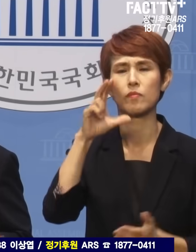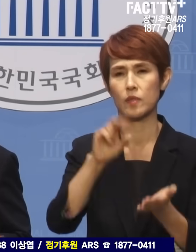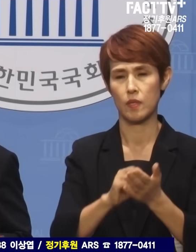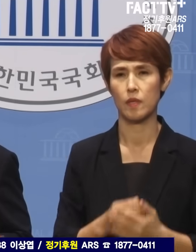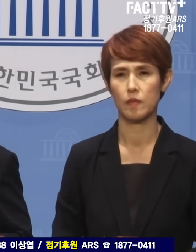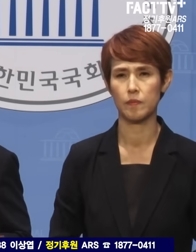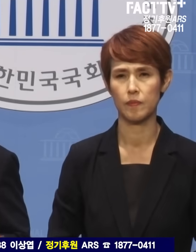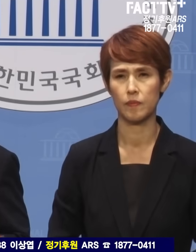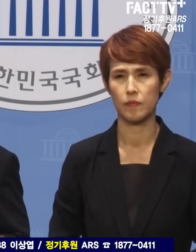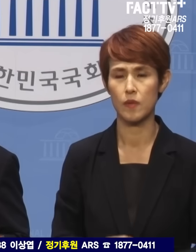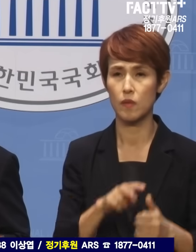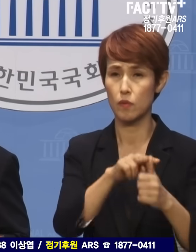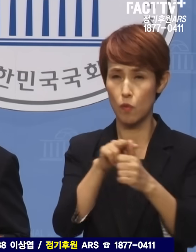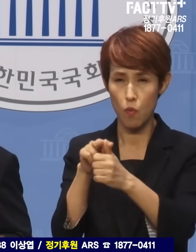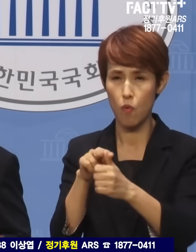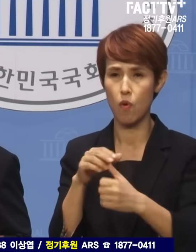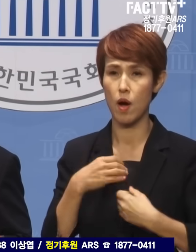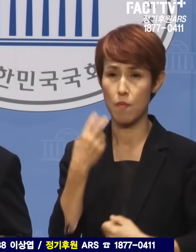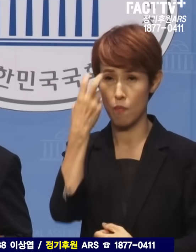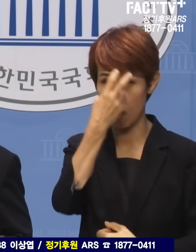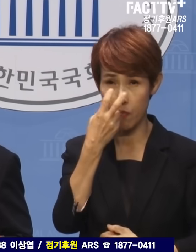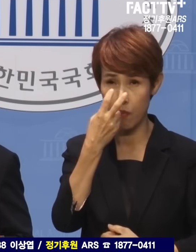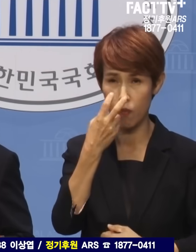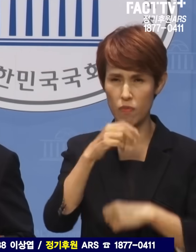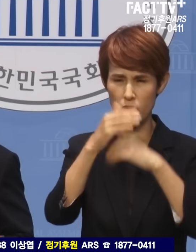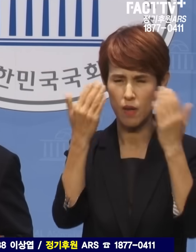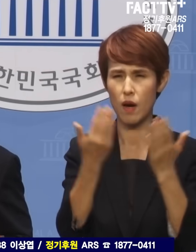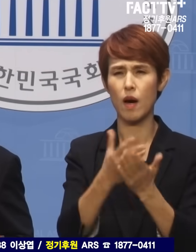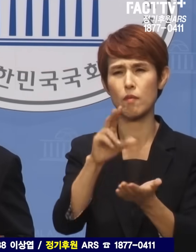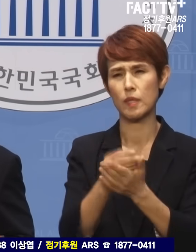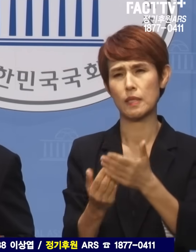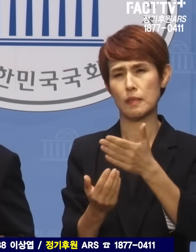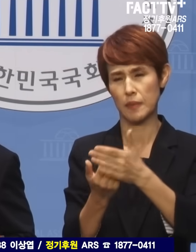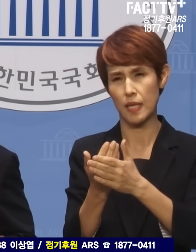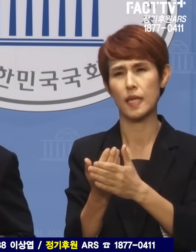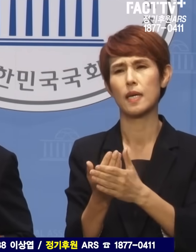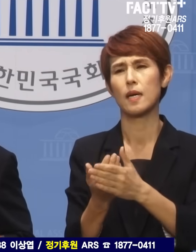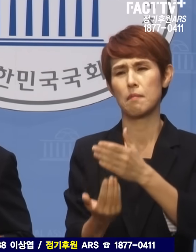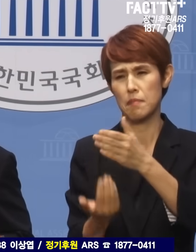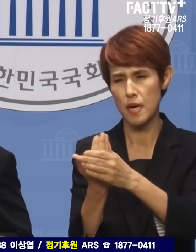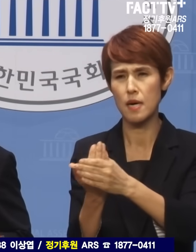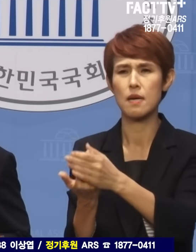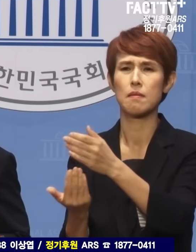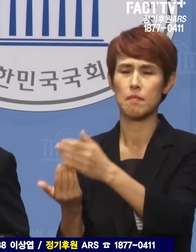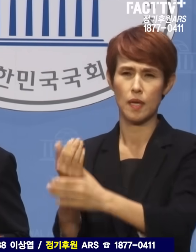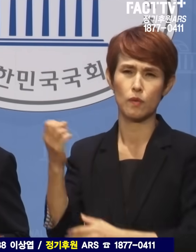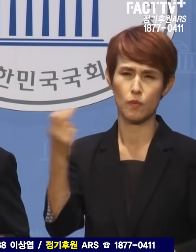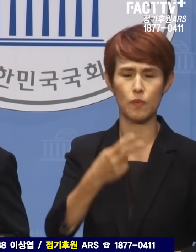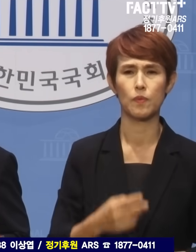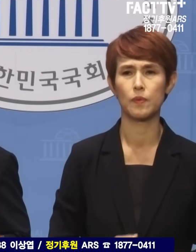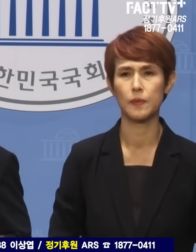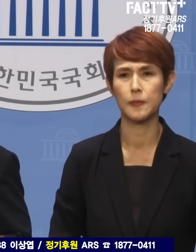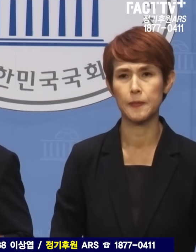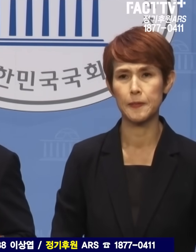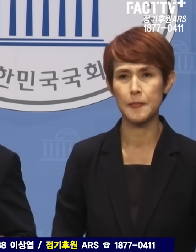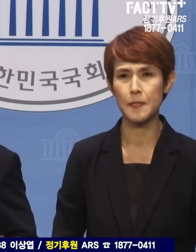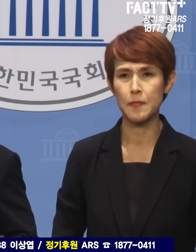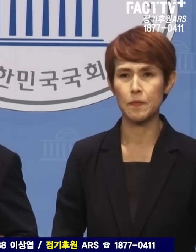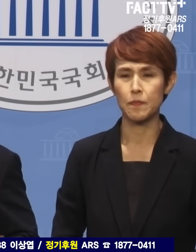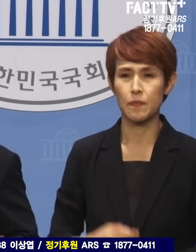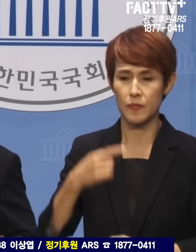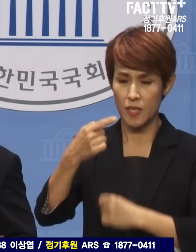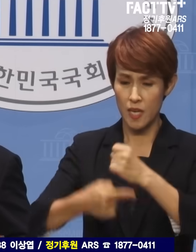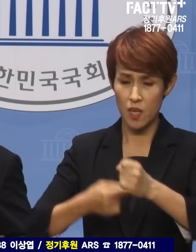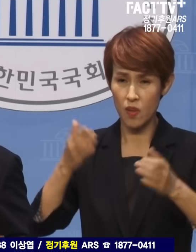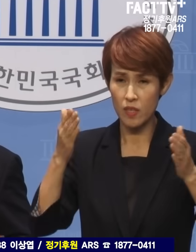안보와 정보 모든 것에 대한 참사가 하루가 멀다하고 나타나고 있는 것입니다 1년